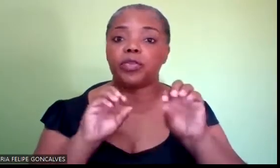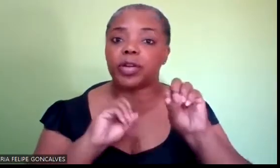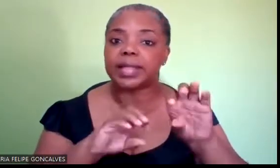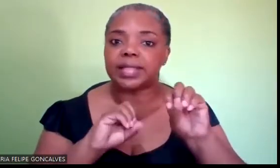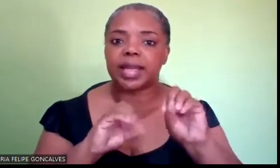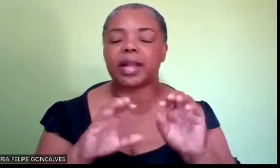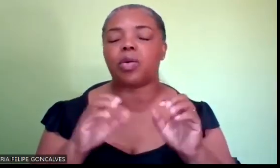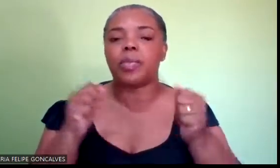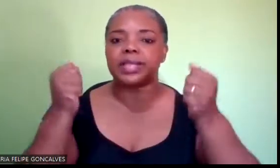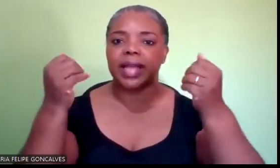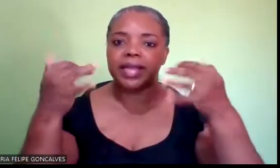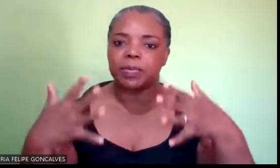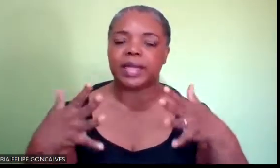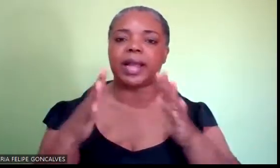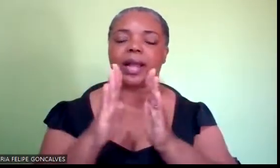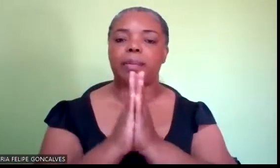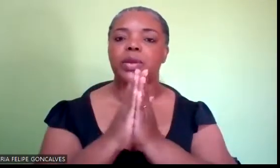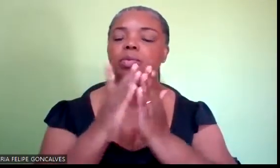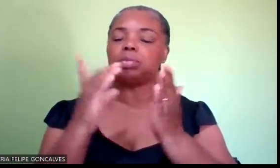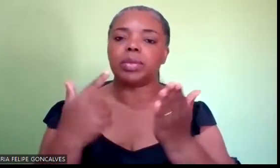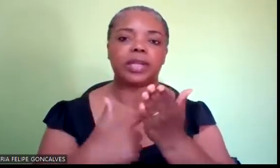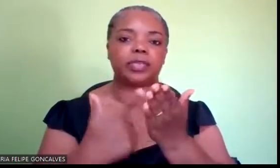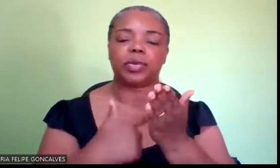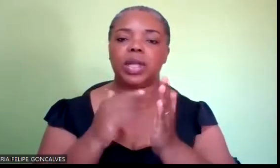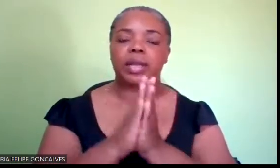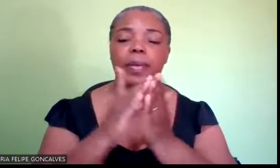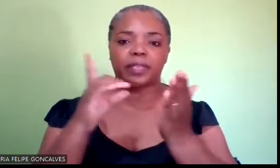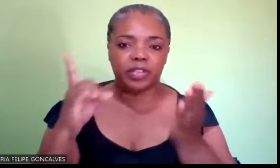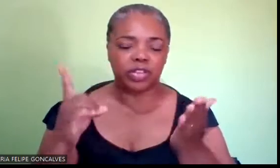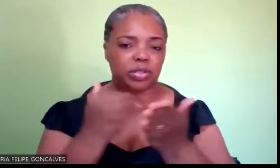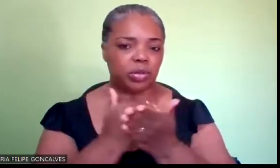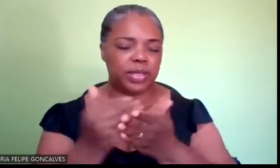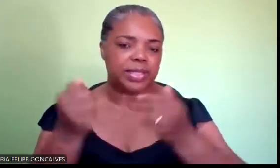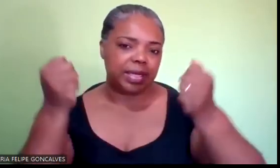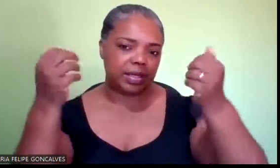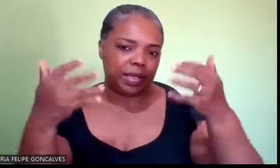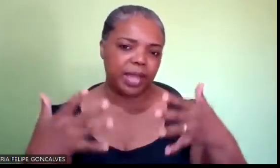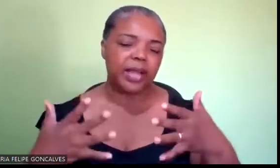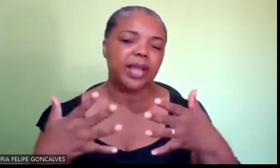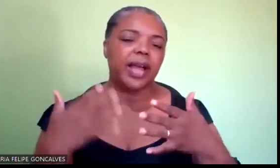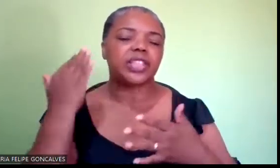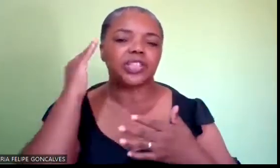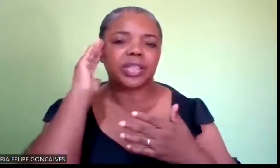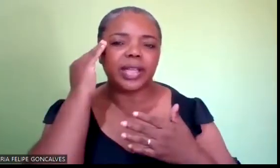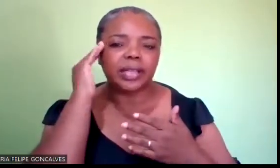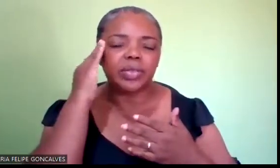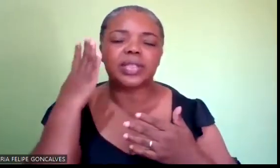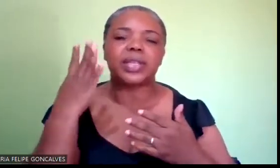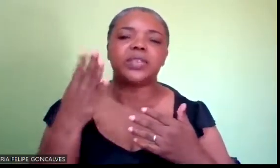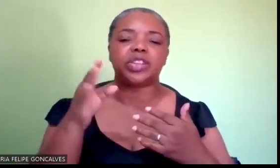for ensinar, começar a explicar, abrir um livro na palavra de Deus e começar a explicar, a gente já tem aquela noção, a gente já